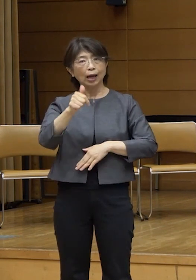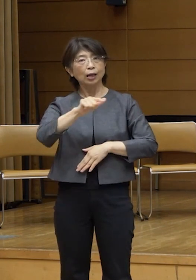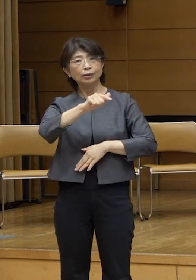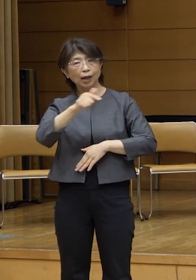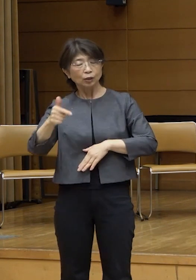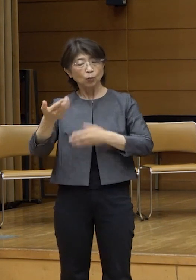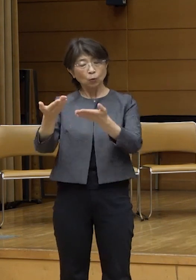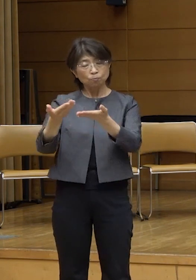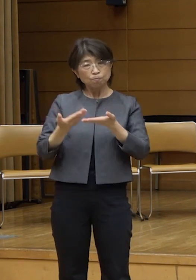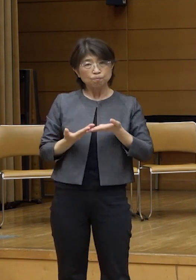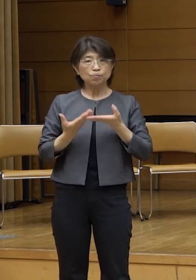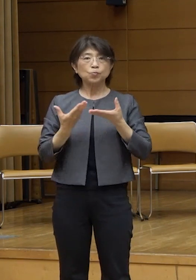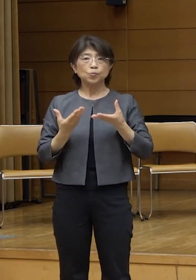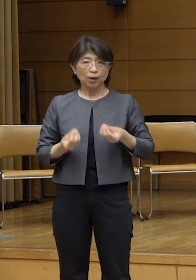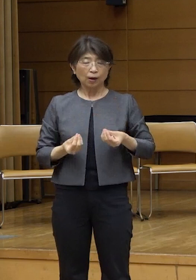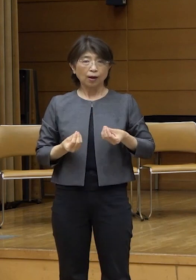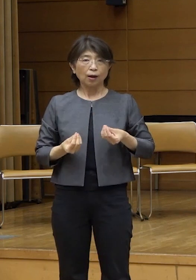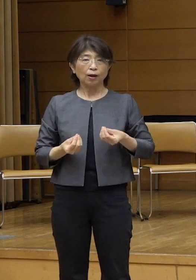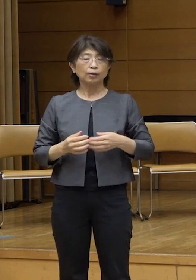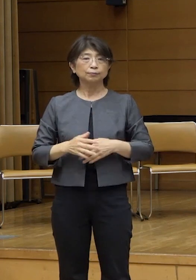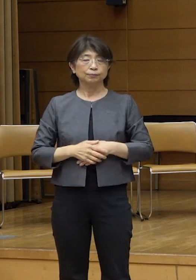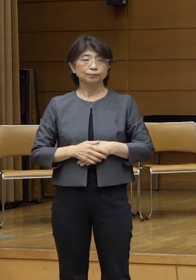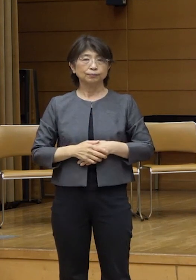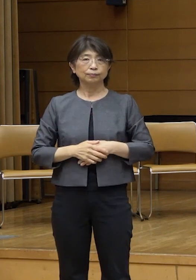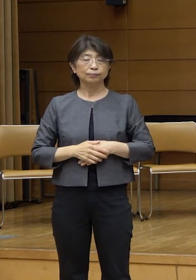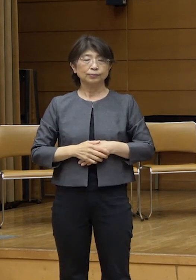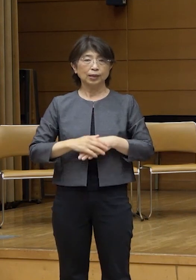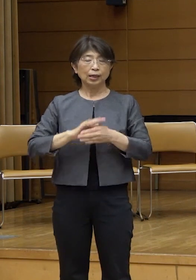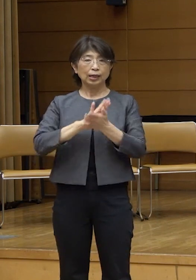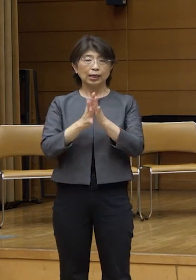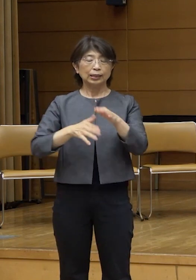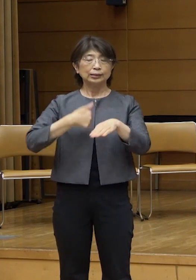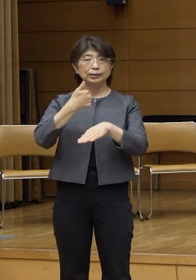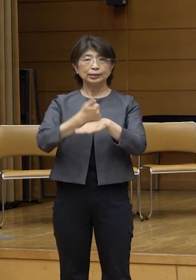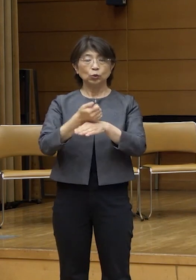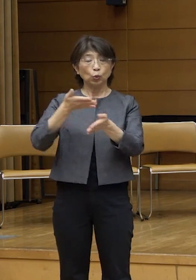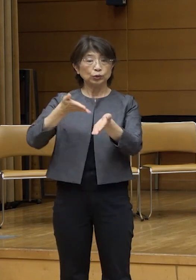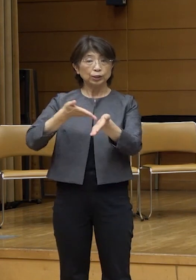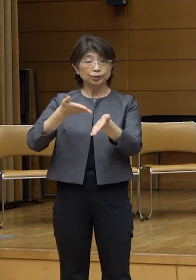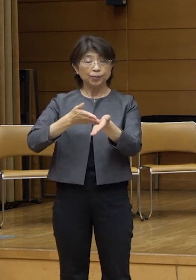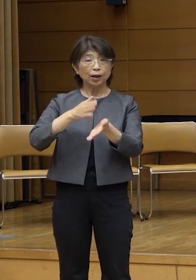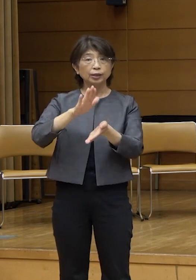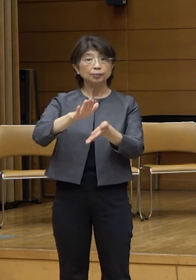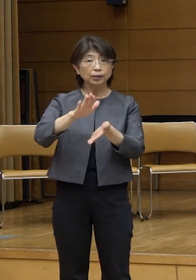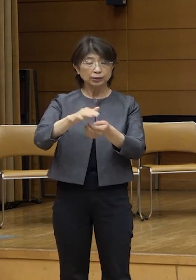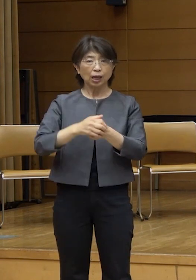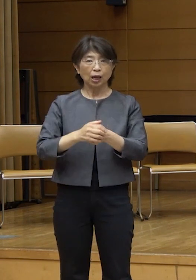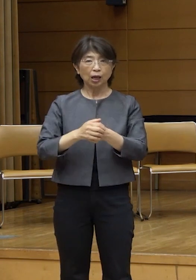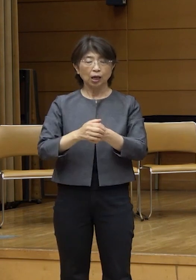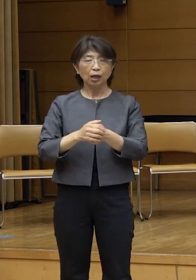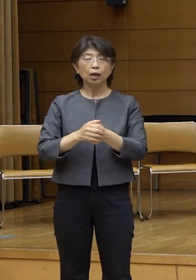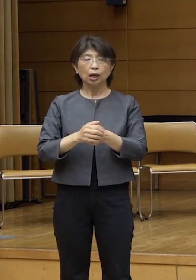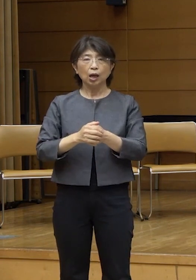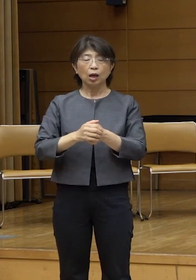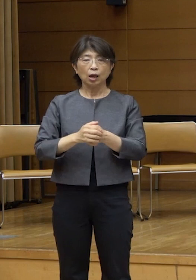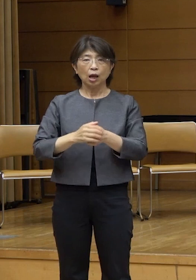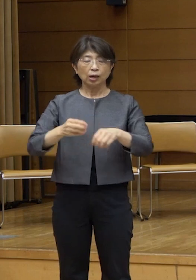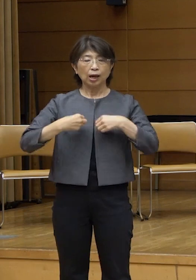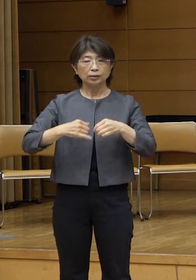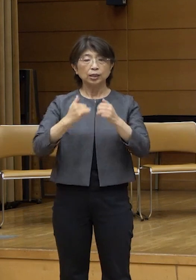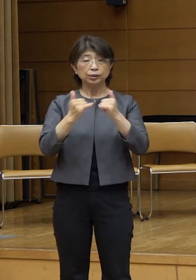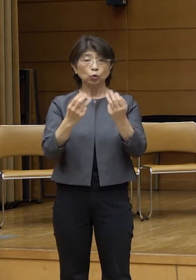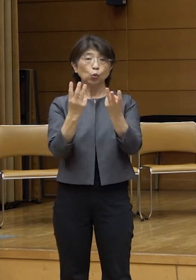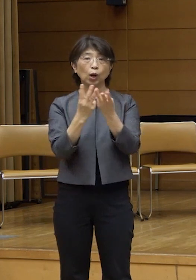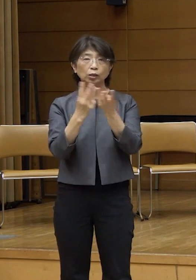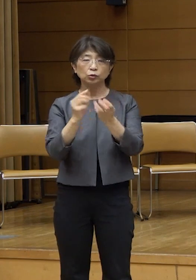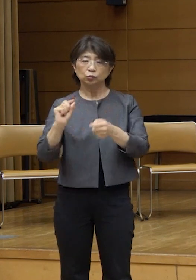に記事からご説明がありましたように、確かに微増はあるんですね。ただ